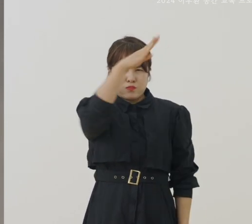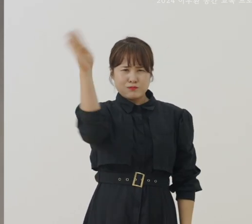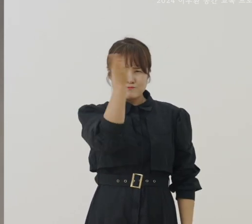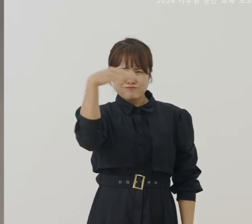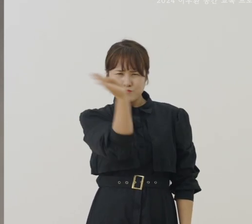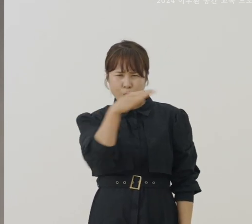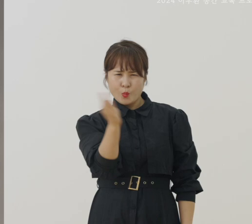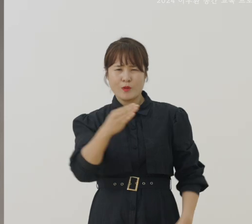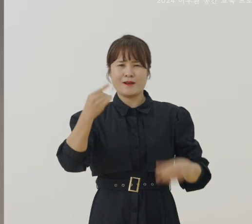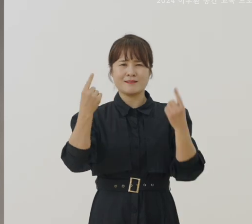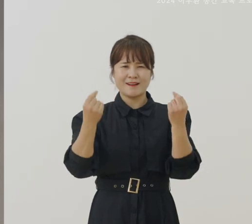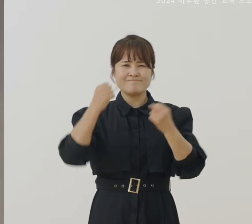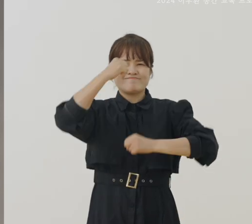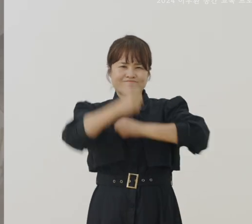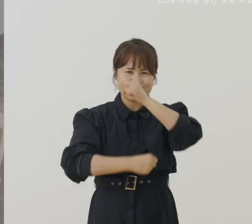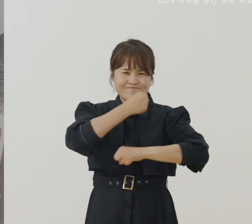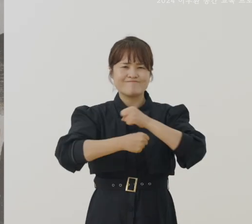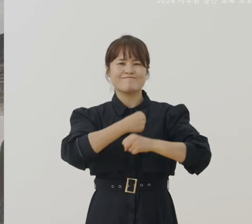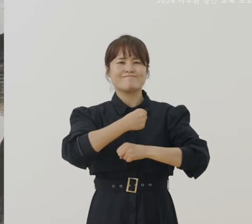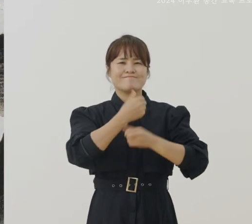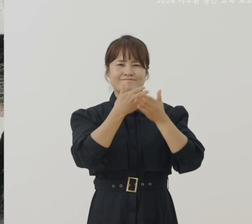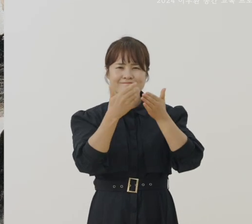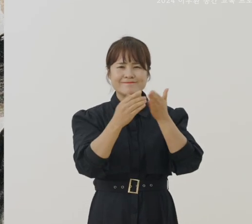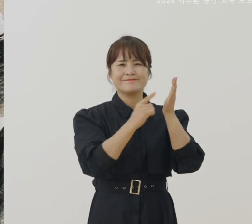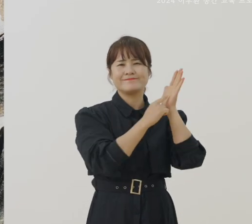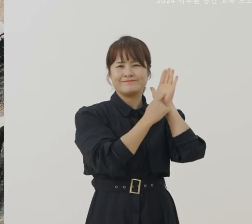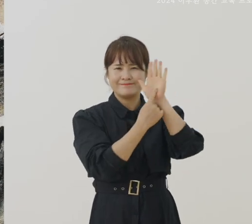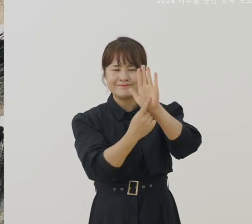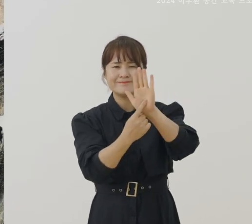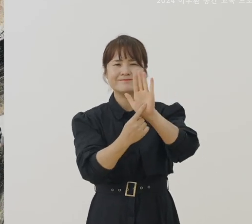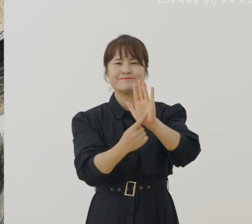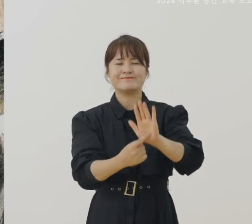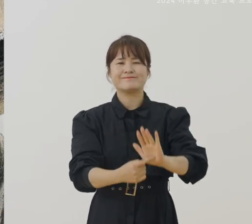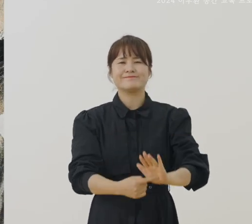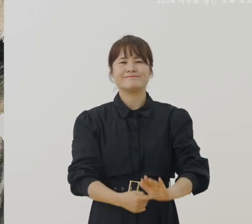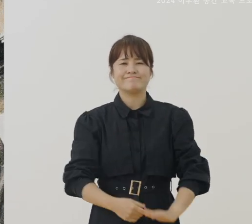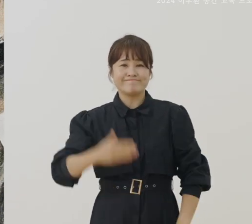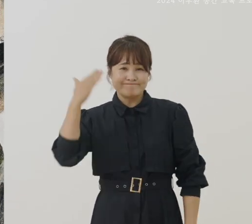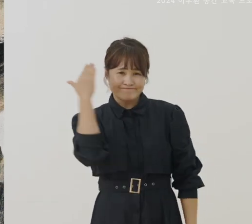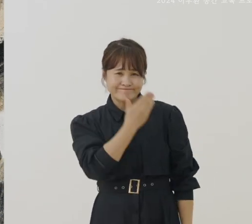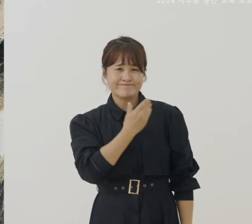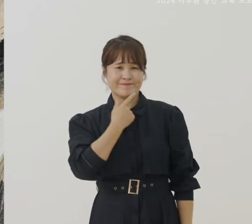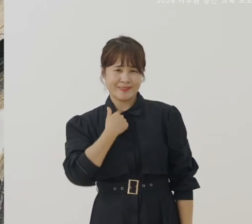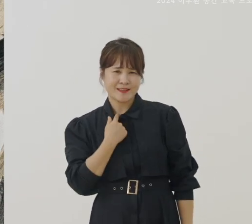그 바람의 일렁임이 붓질로 내뿜은 듯 자유로운 회화가 등장합니다.